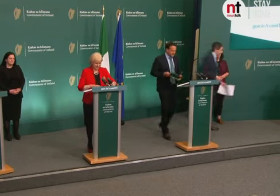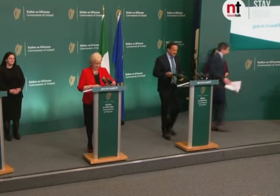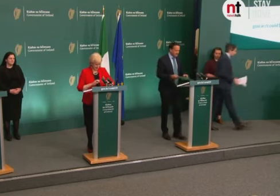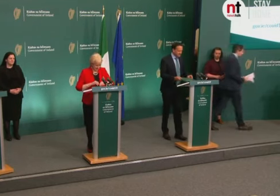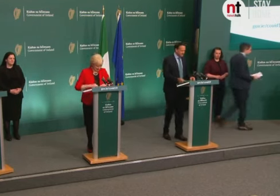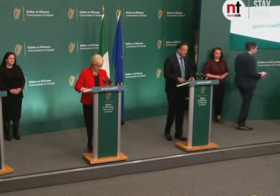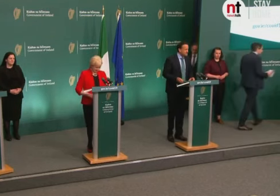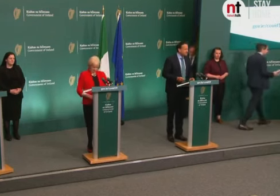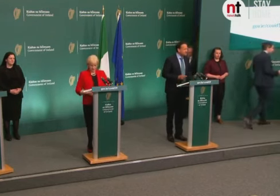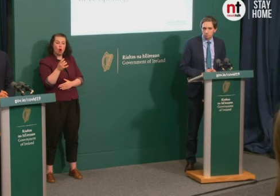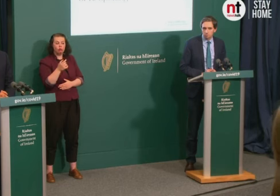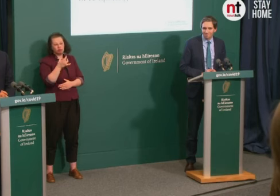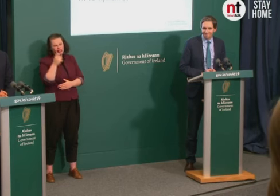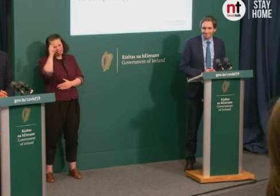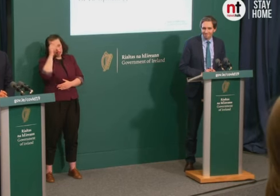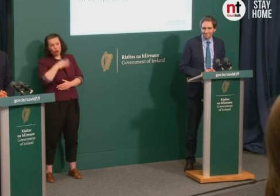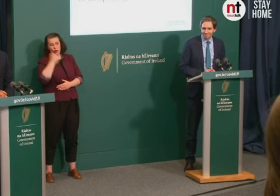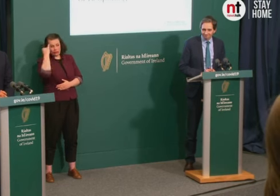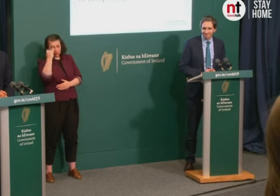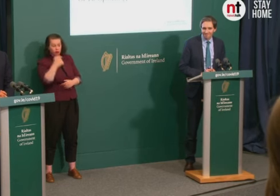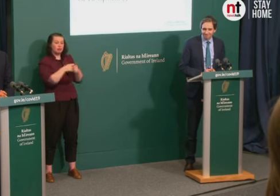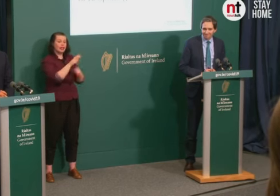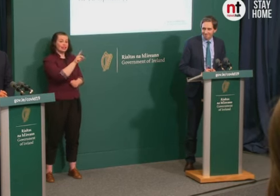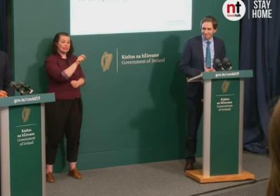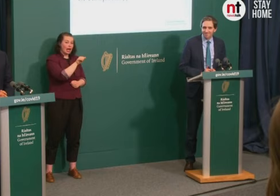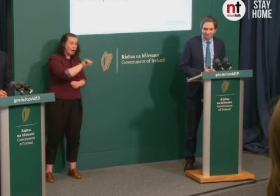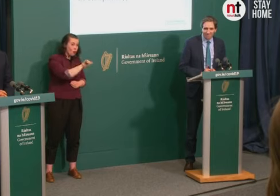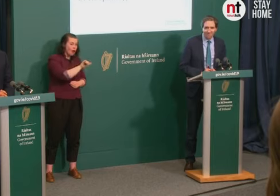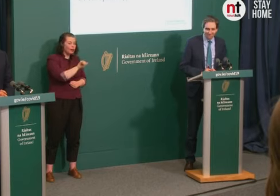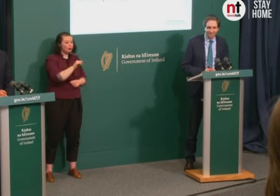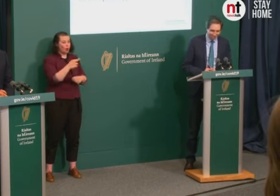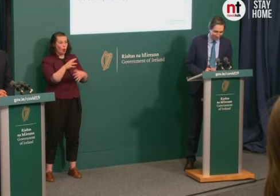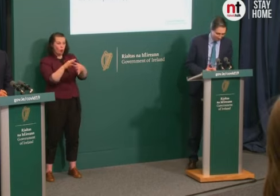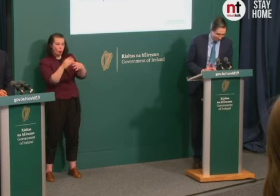confinamiento con una flexibilización progresiva que durará hasta agosto